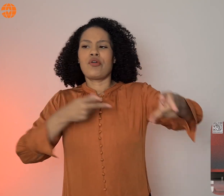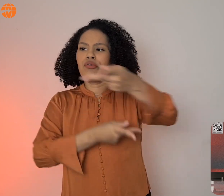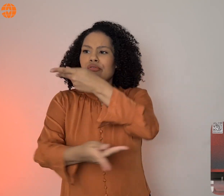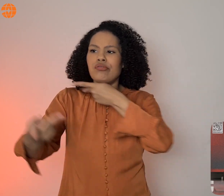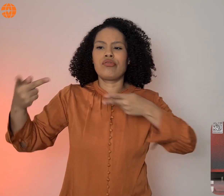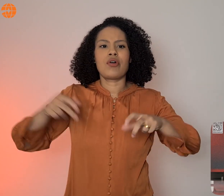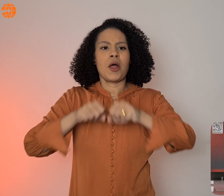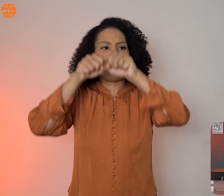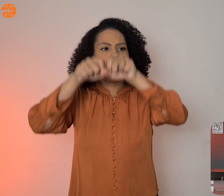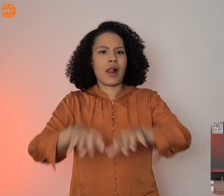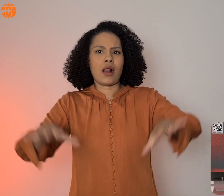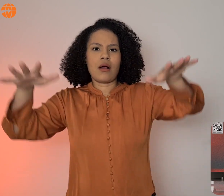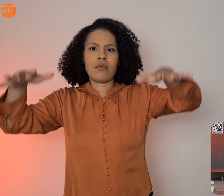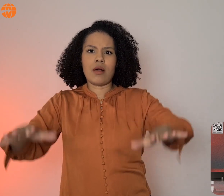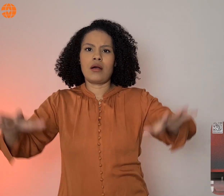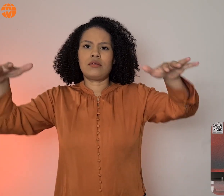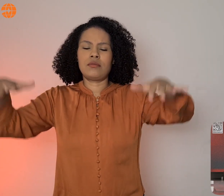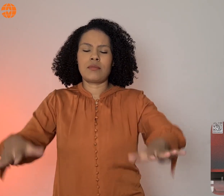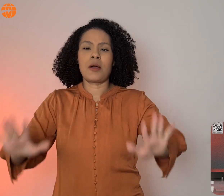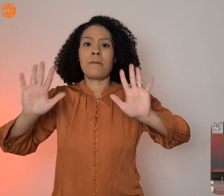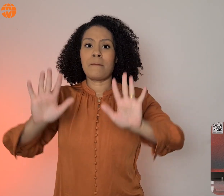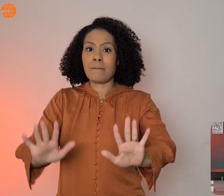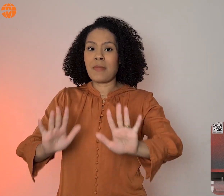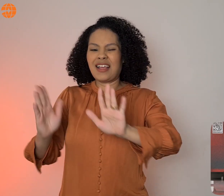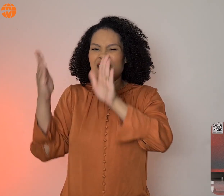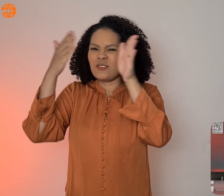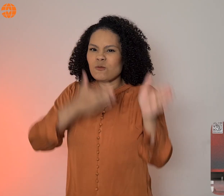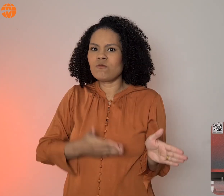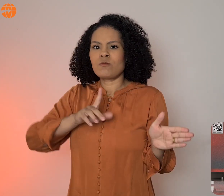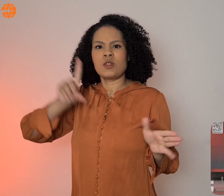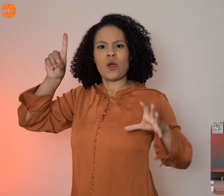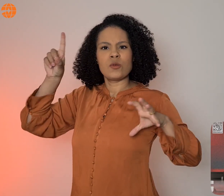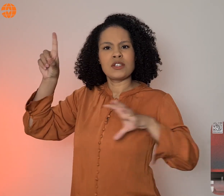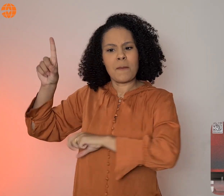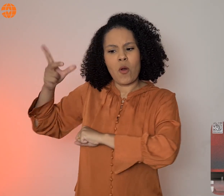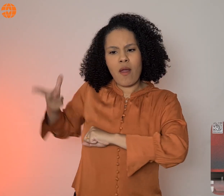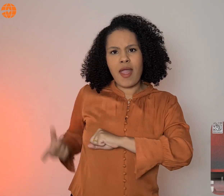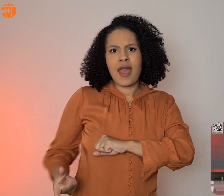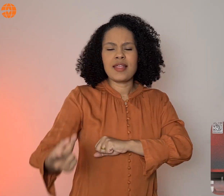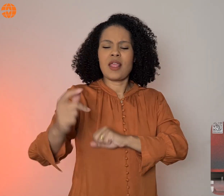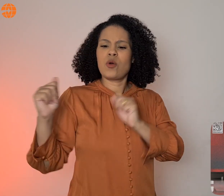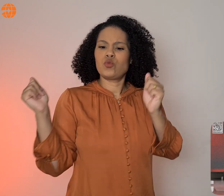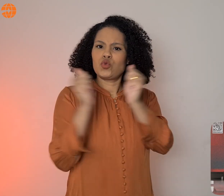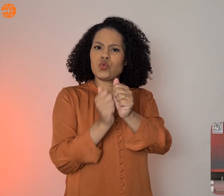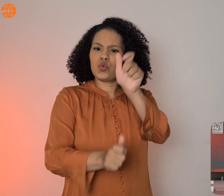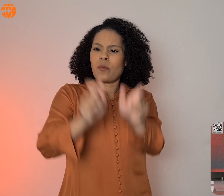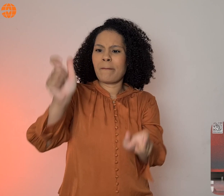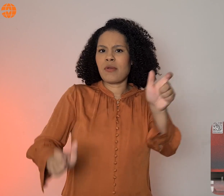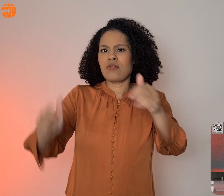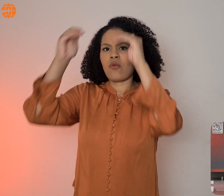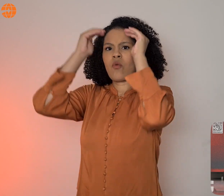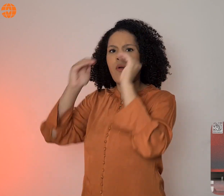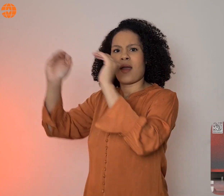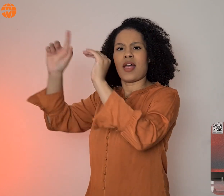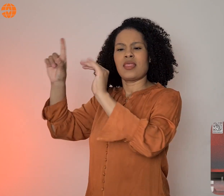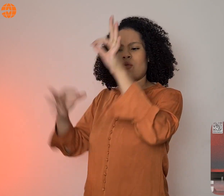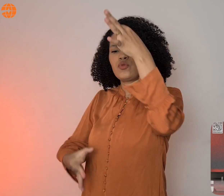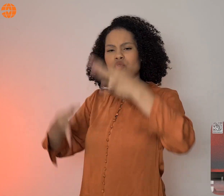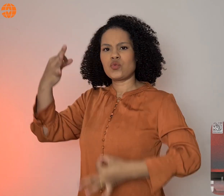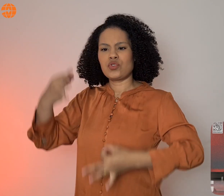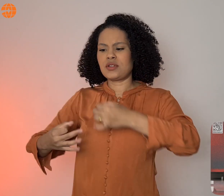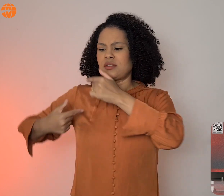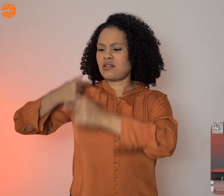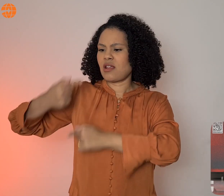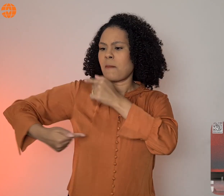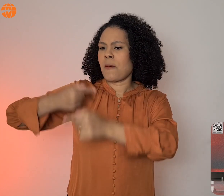sabe mais o lugar que ocupava. Mas o amor leal do Senhor, o seu amor eterno, está com que os temem, e a sua justiça com